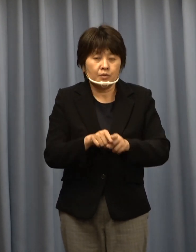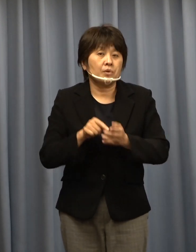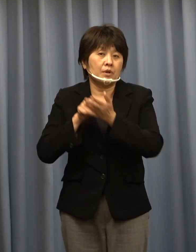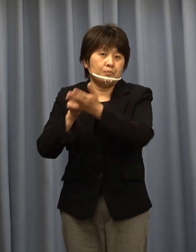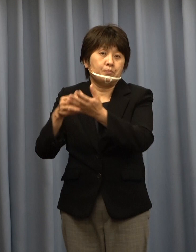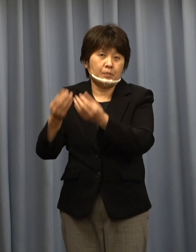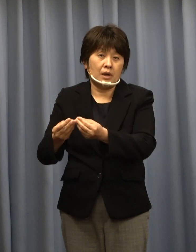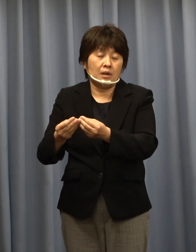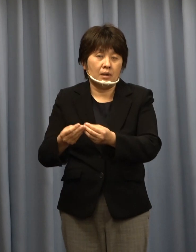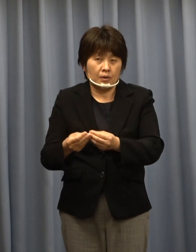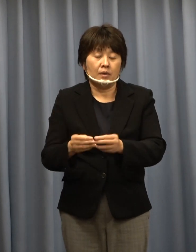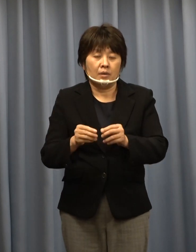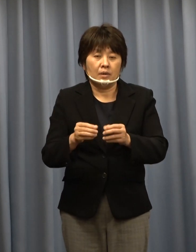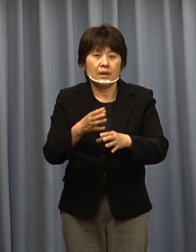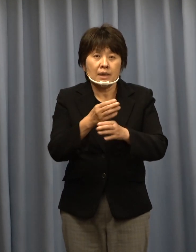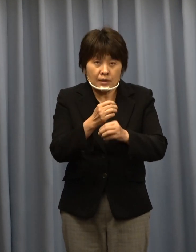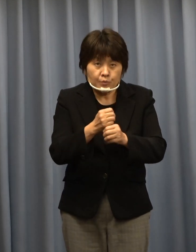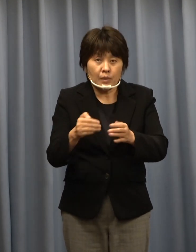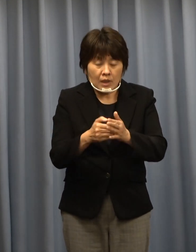どとして、